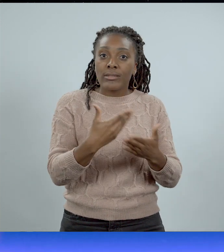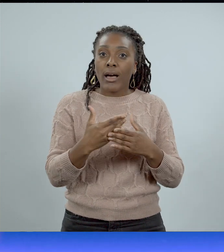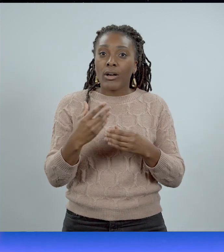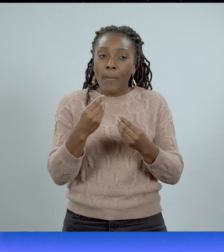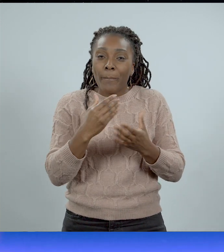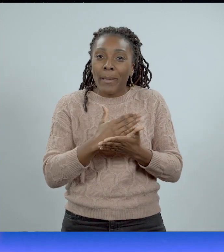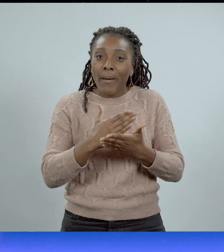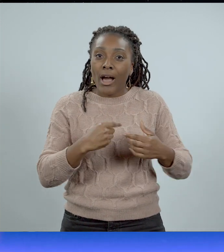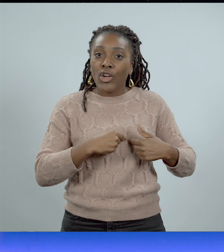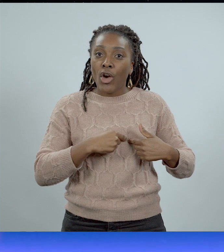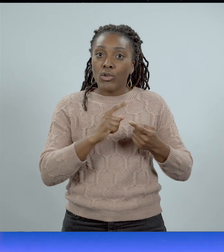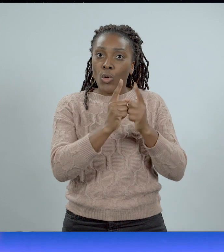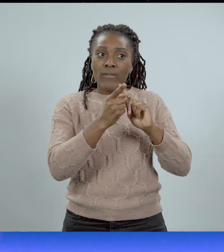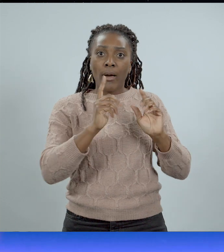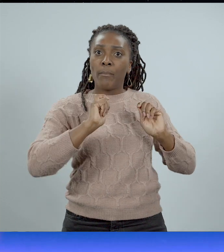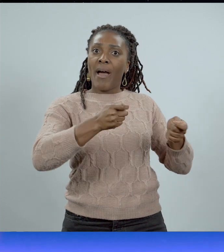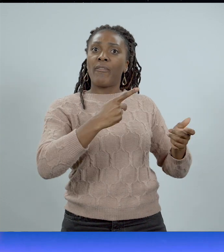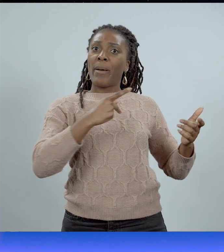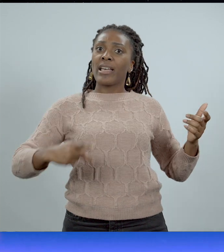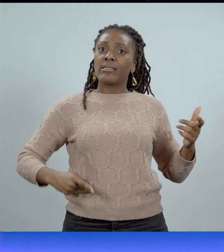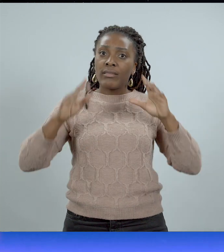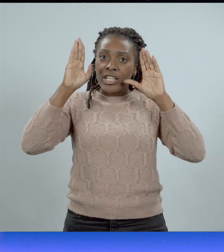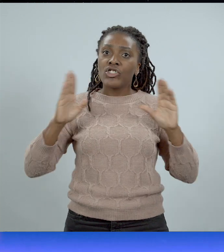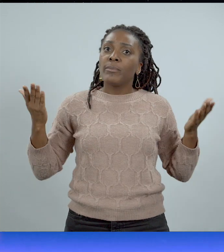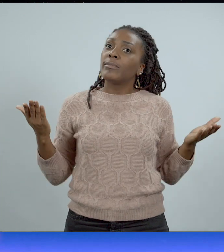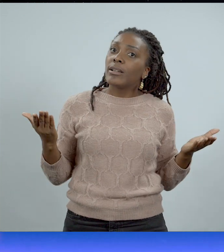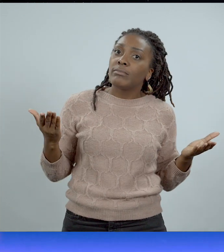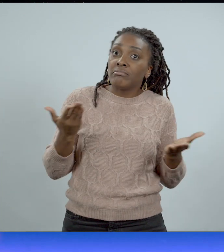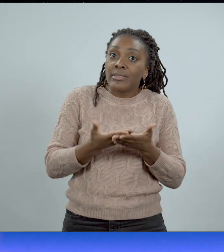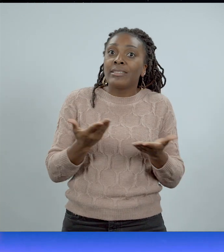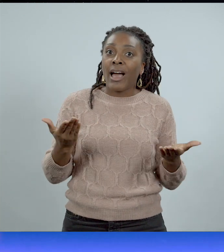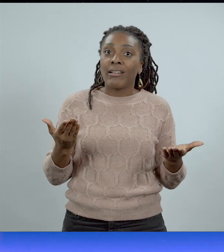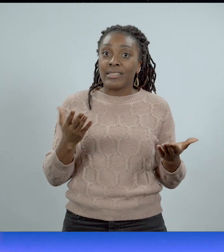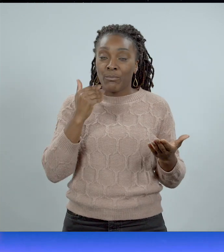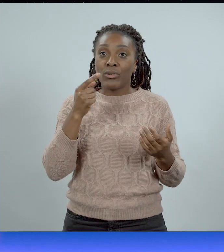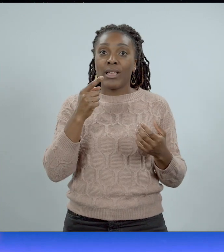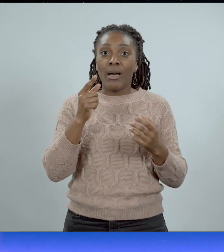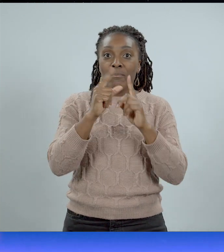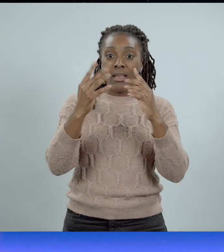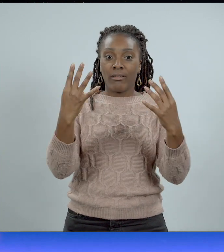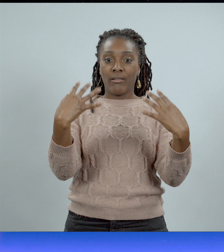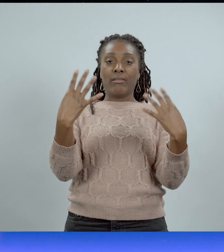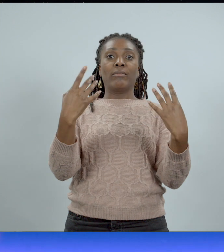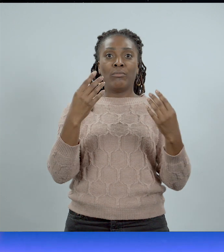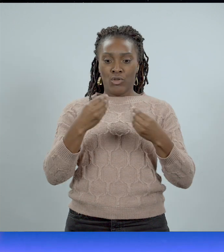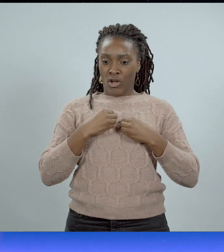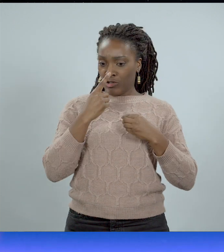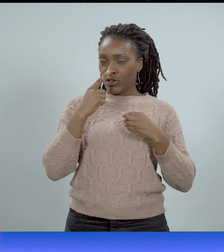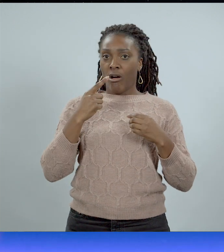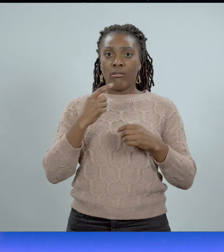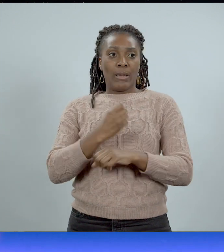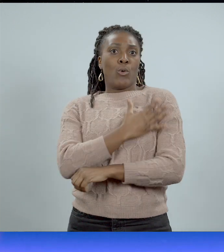lui préparer, finalement, de devenir le prince d'Égypte, afin qu'il puisse ressentir, à ce moment-là, dans son rêve, ce qu'il allait ressentir plus tard. Donc même là, Dieu